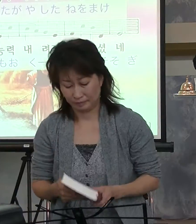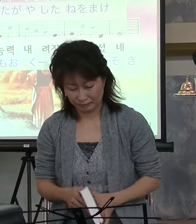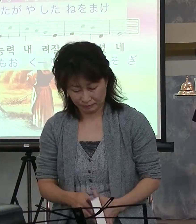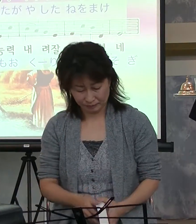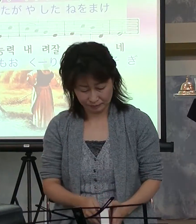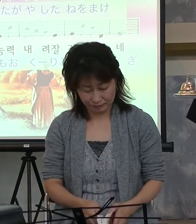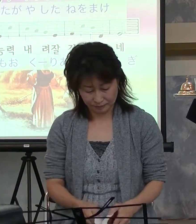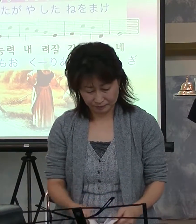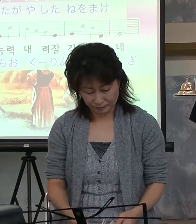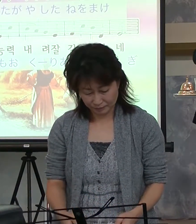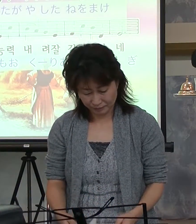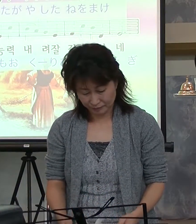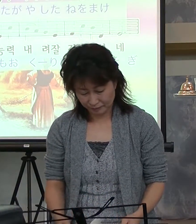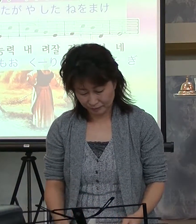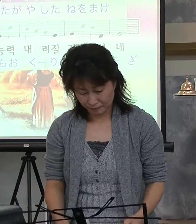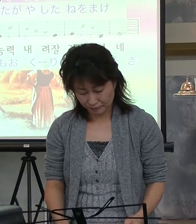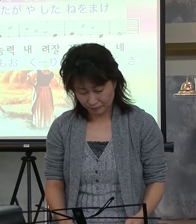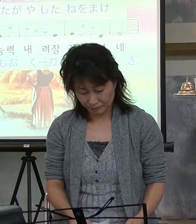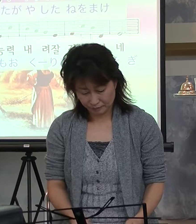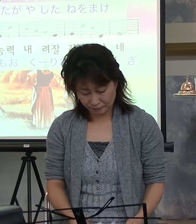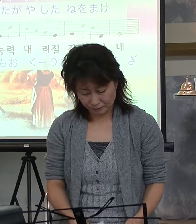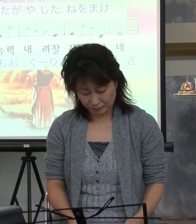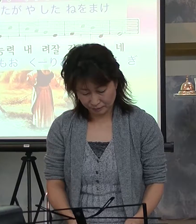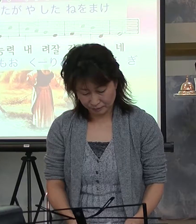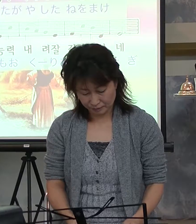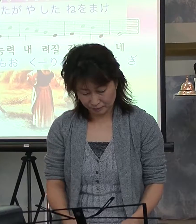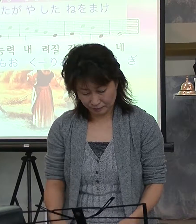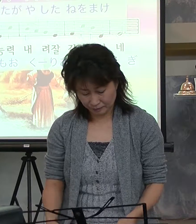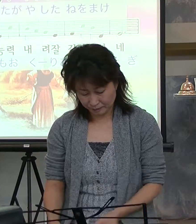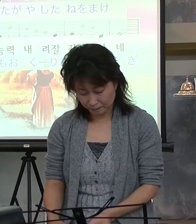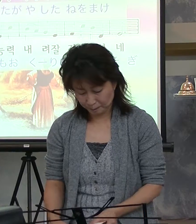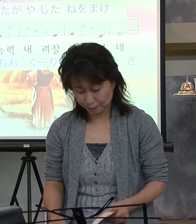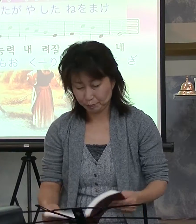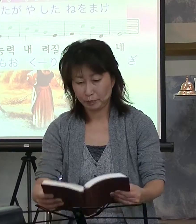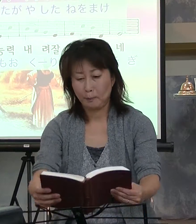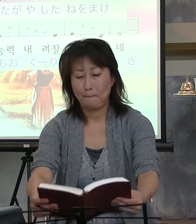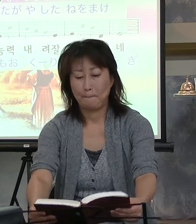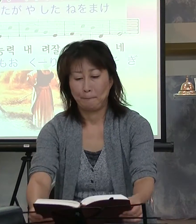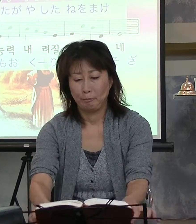3명씩 인증을 진행하시면서